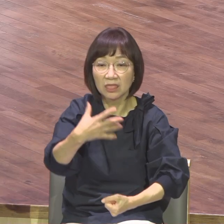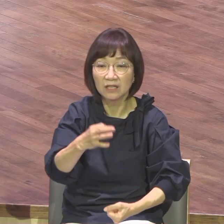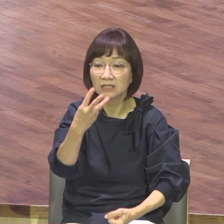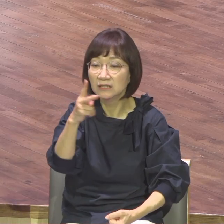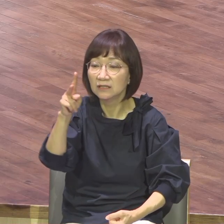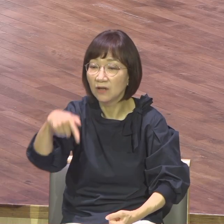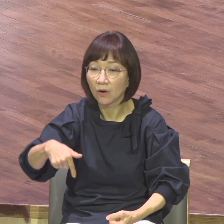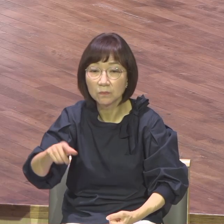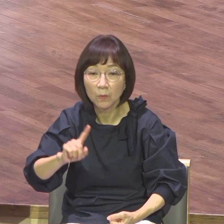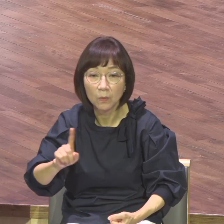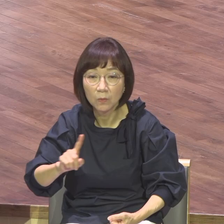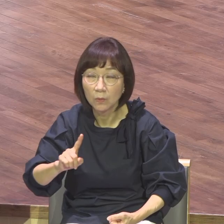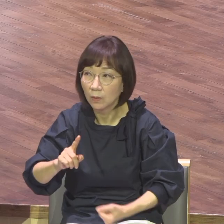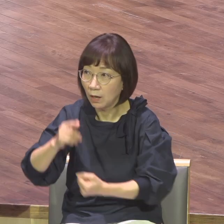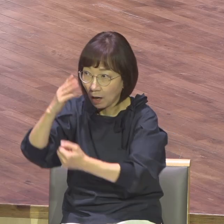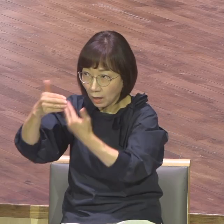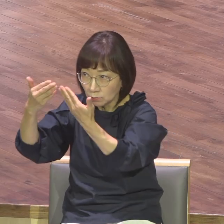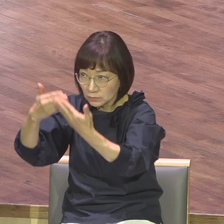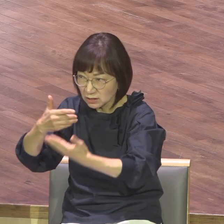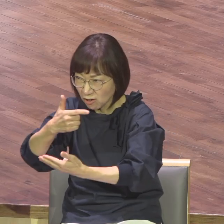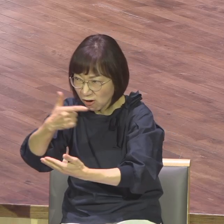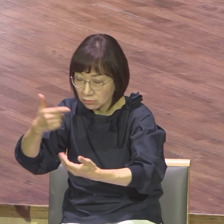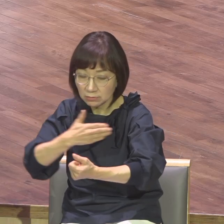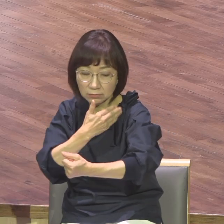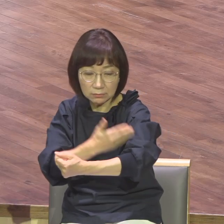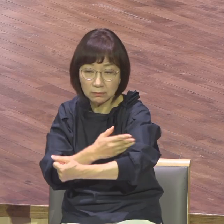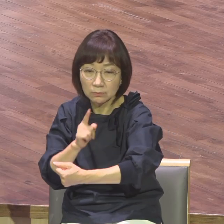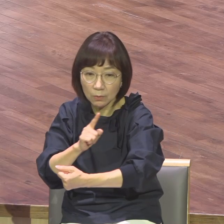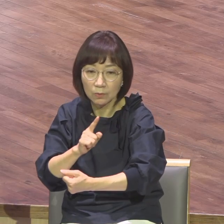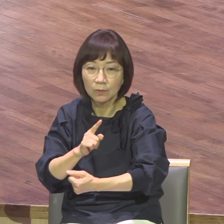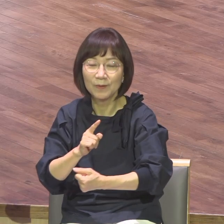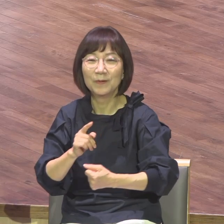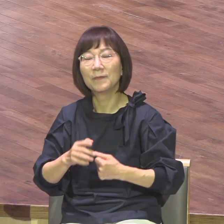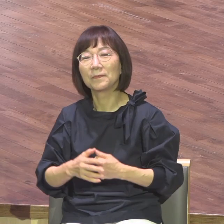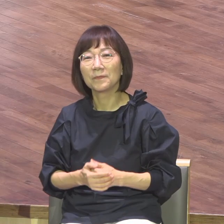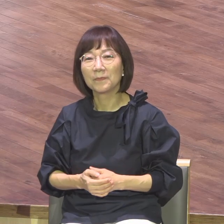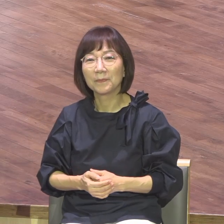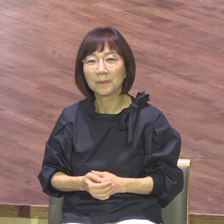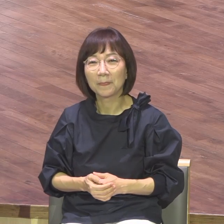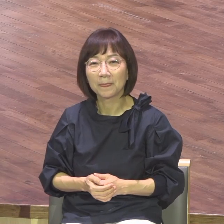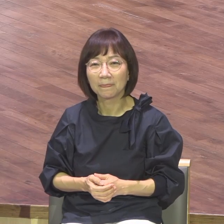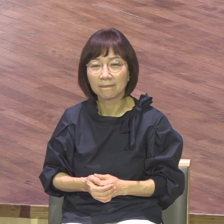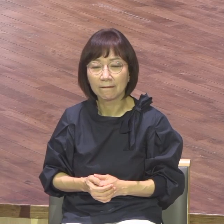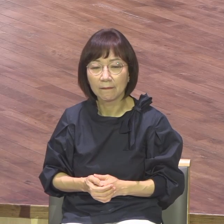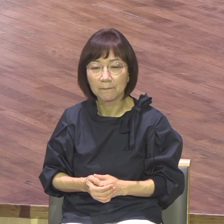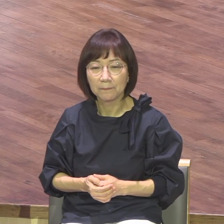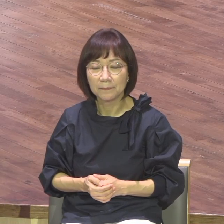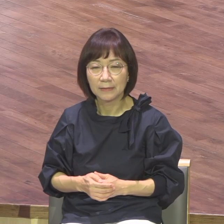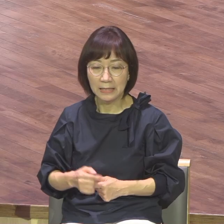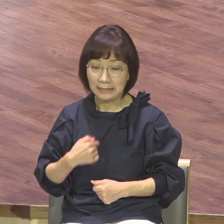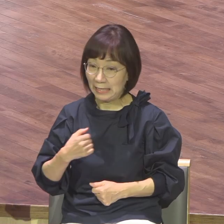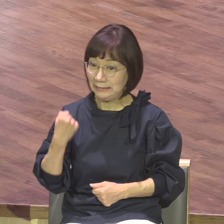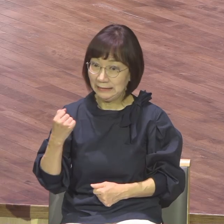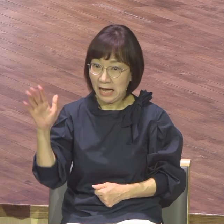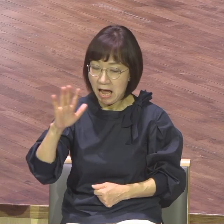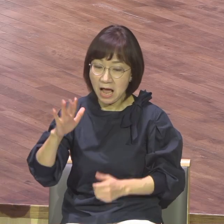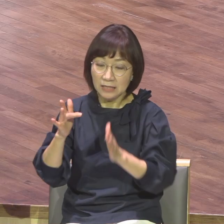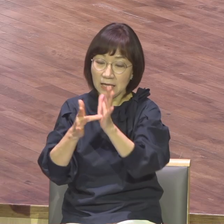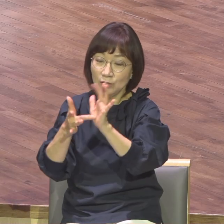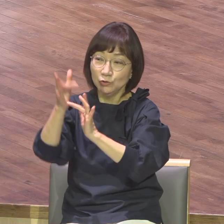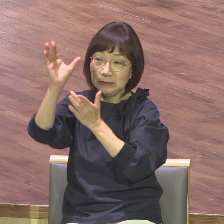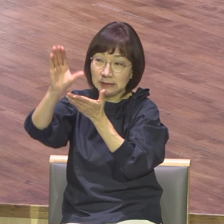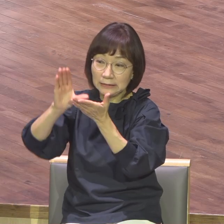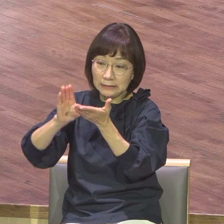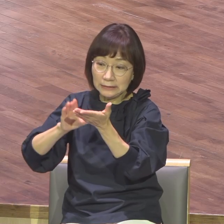하나님께서 우리에게 베푸신 지극히 크신 능력은 예수 그리스도를 통해서 나타났고 예수 그리스도를